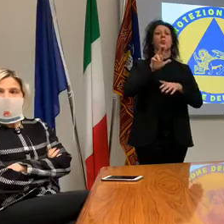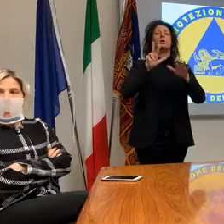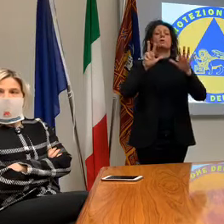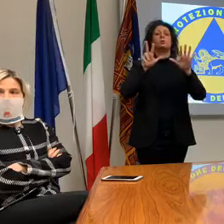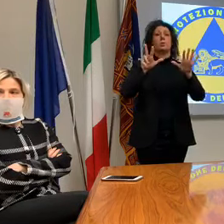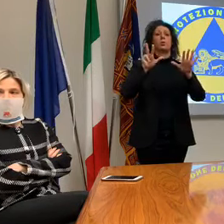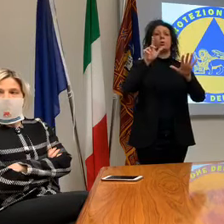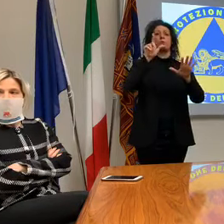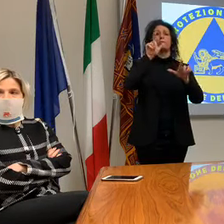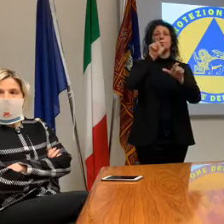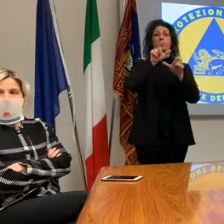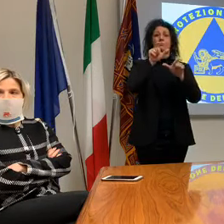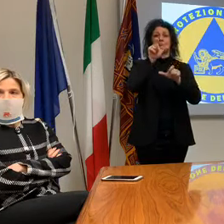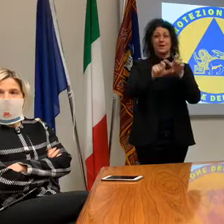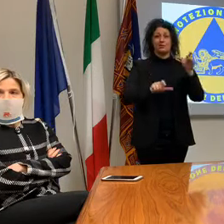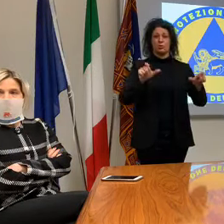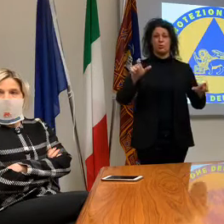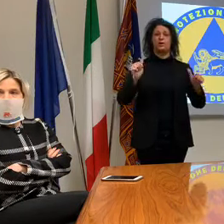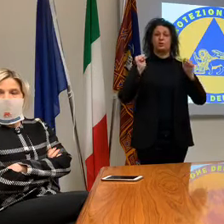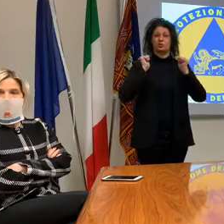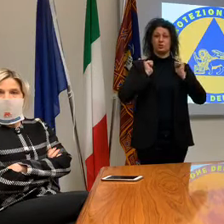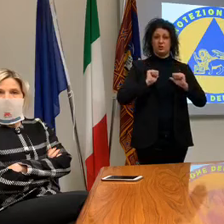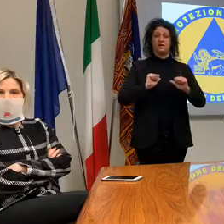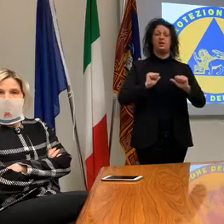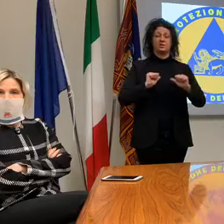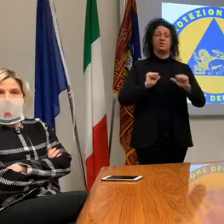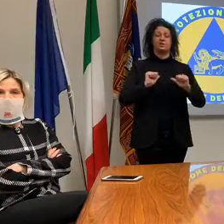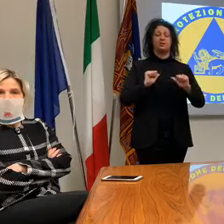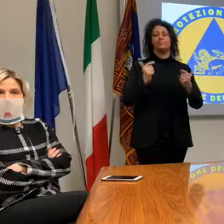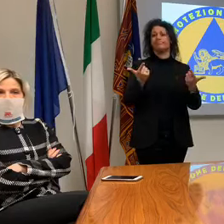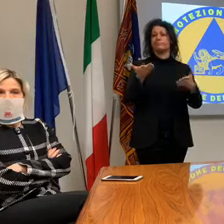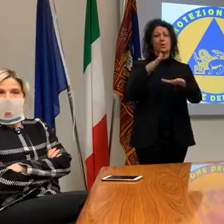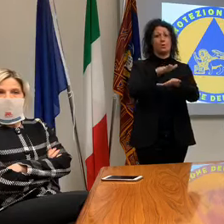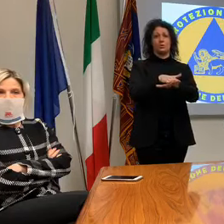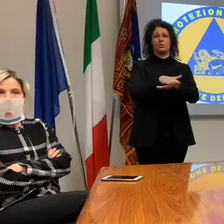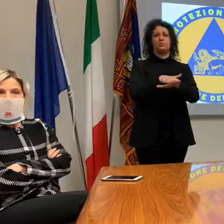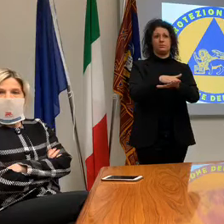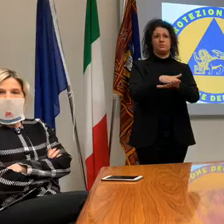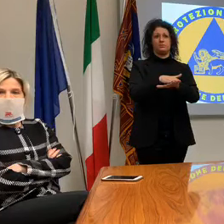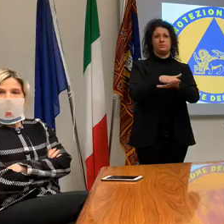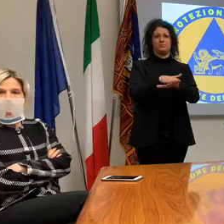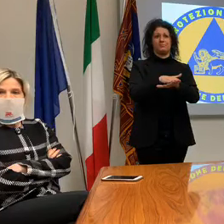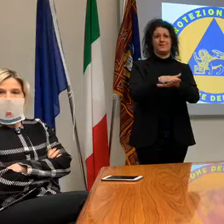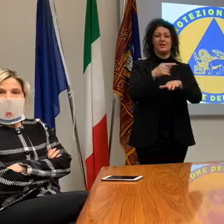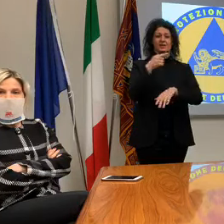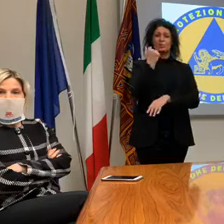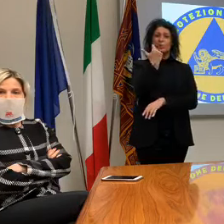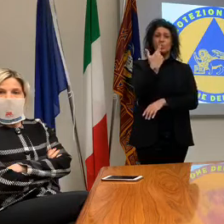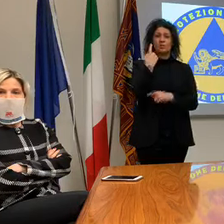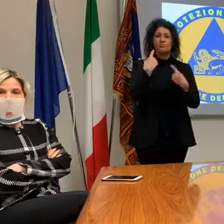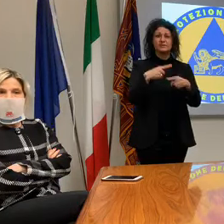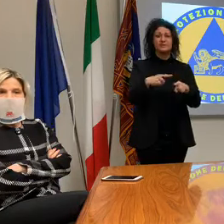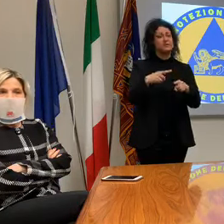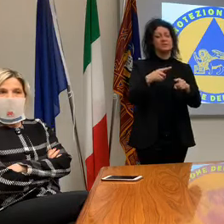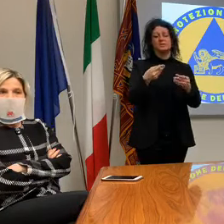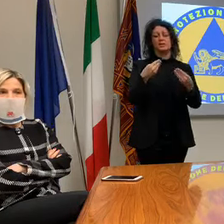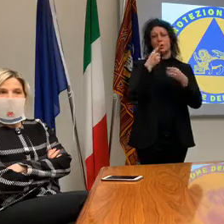quindi 258 cittadini che hanno perso la vita. E questa è la parte più tragica di questa